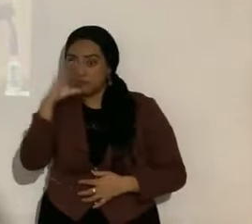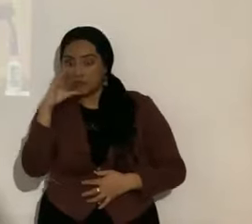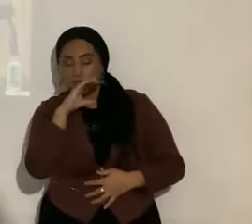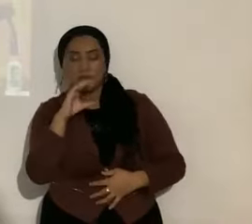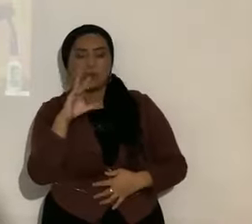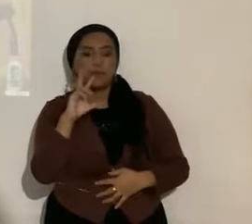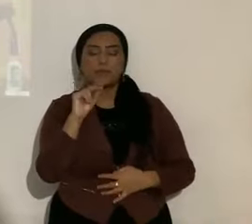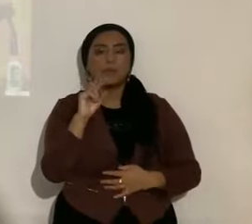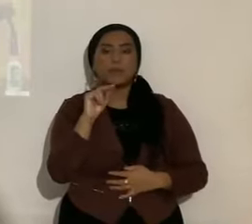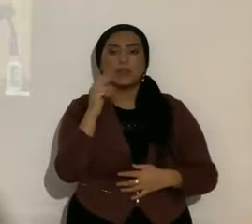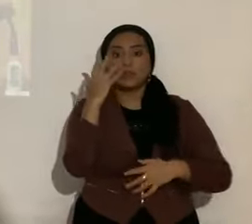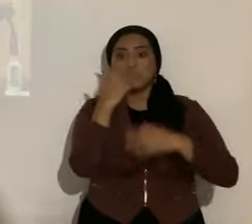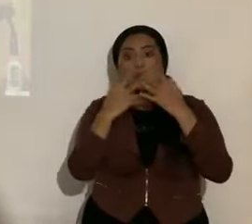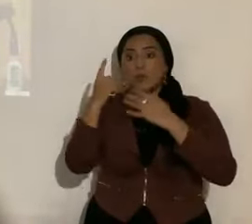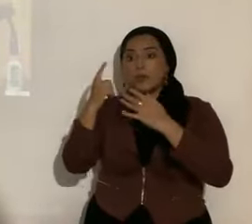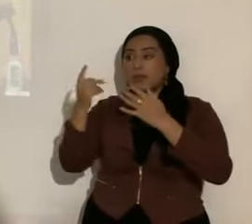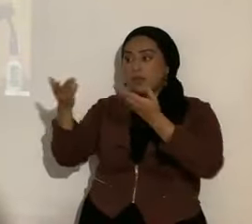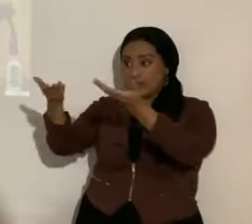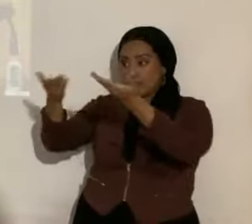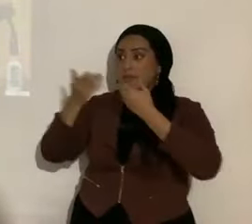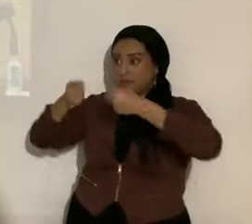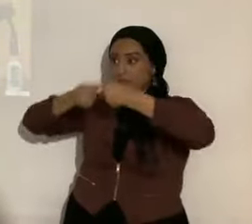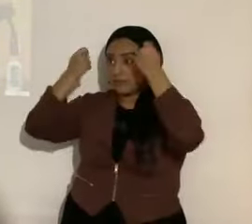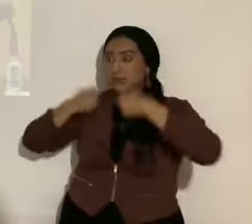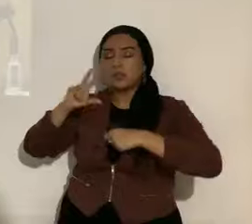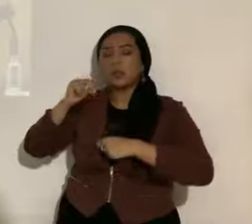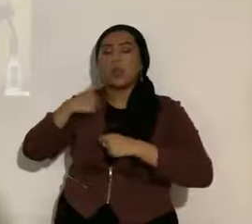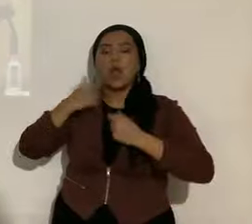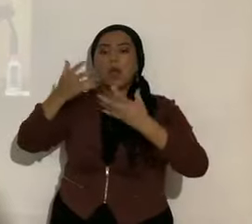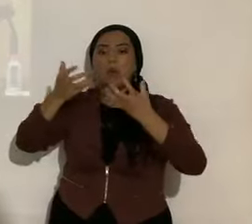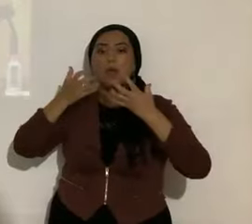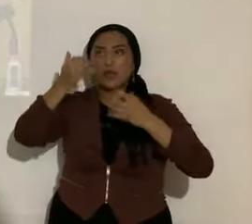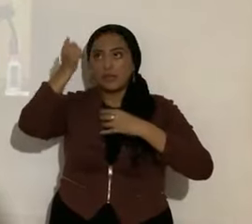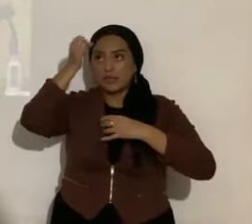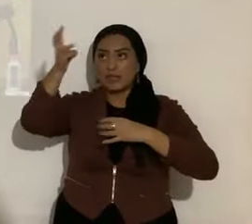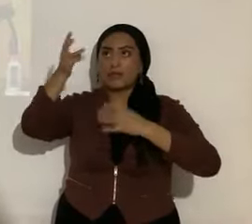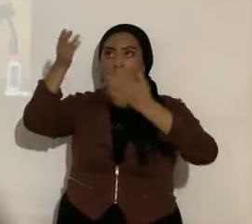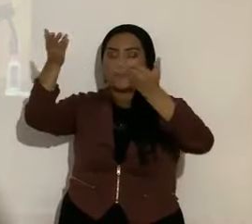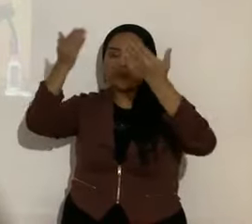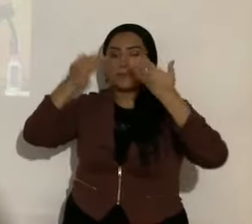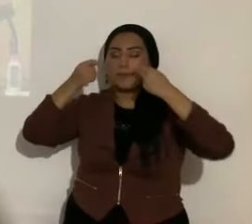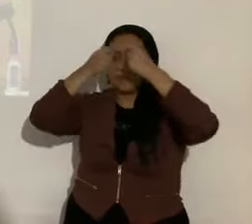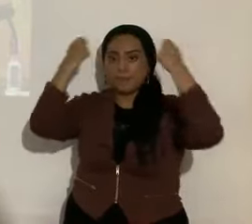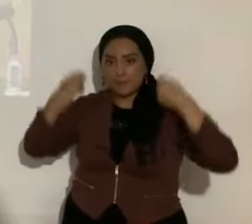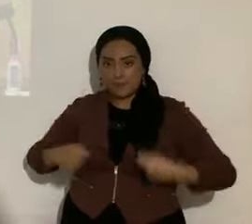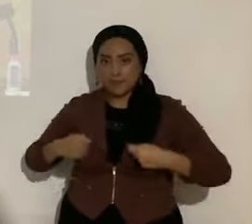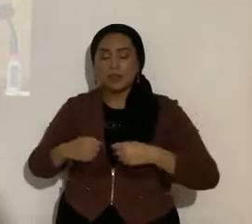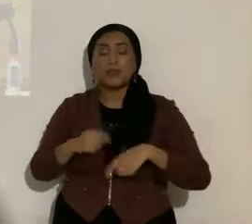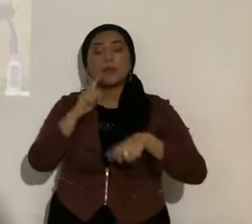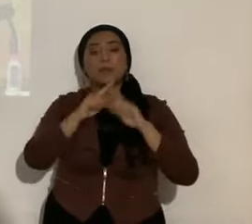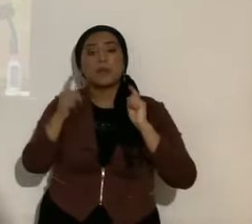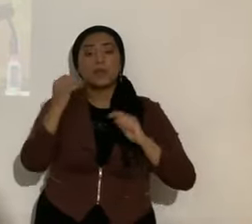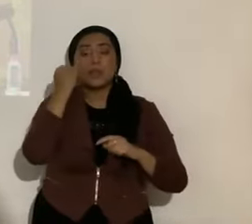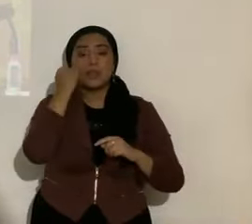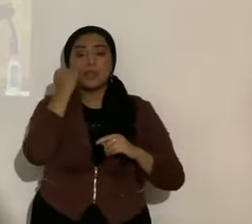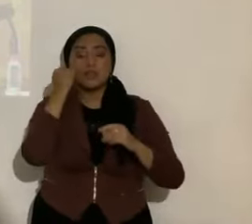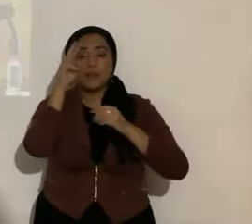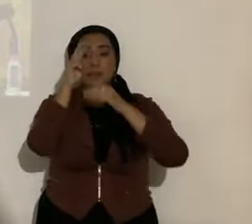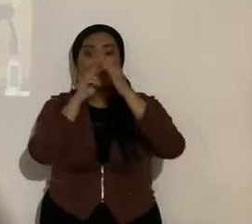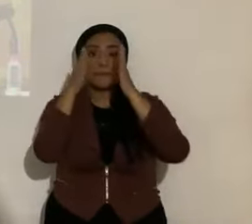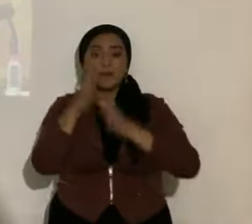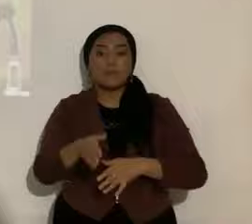buscaré, que alguien me cobije bajo su talit. Yo quiero el talit de Yahshua. ¿De acuerdo? Pero si un